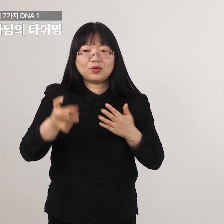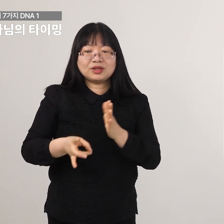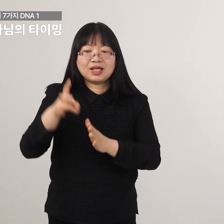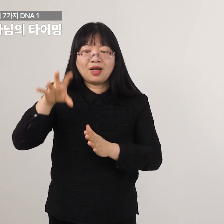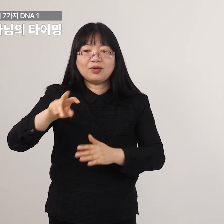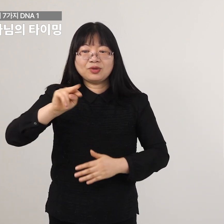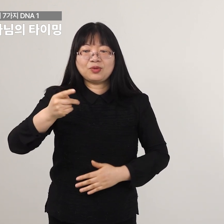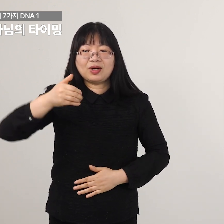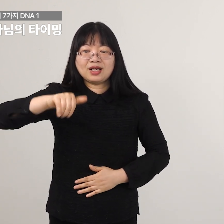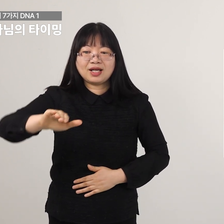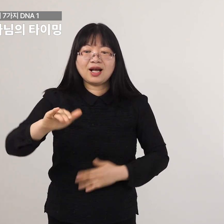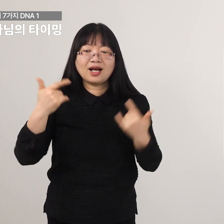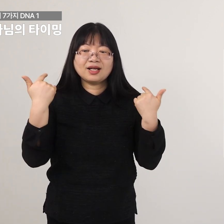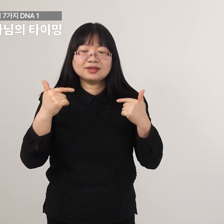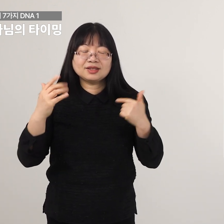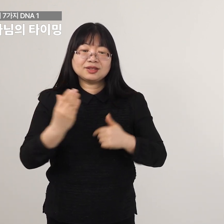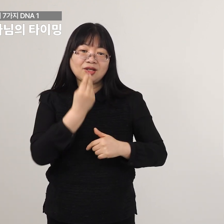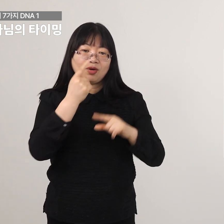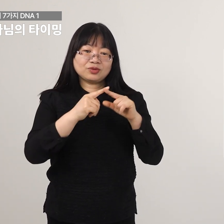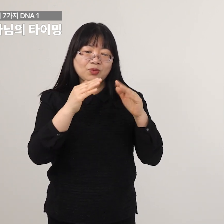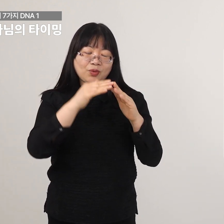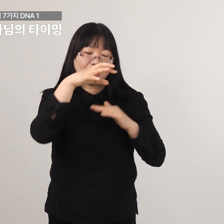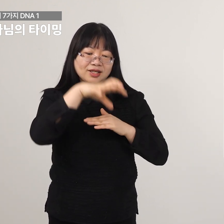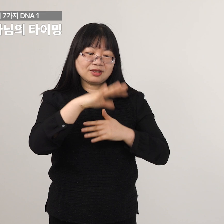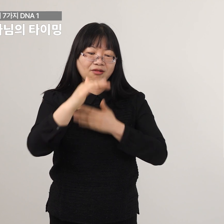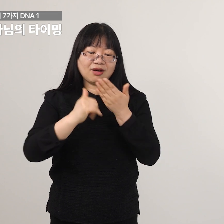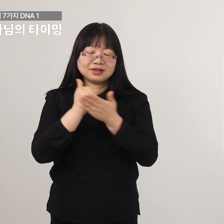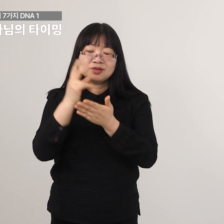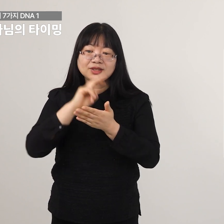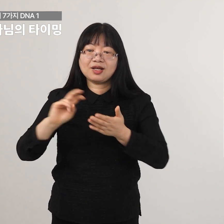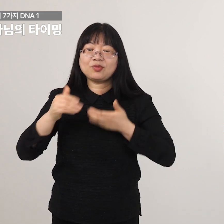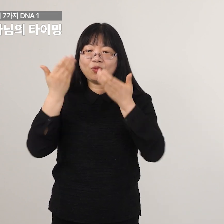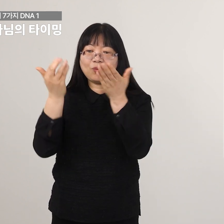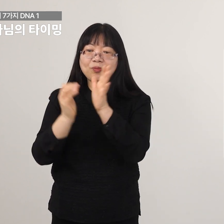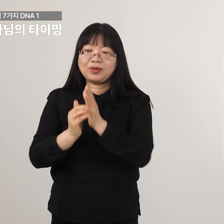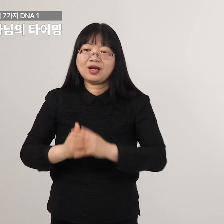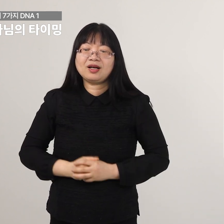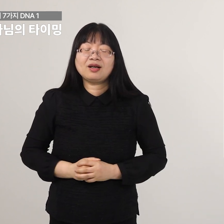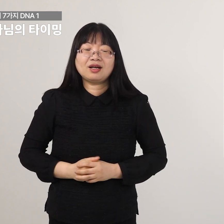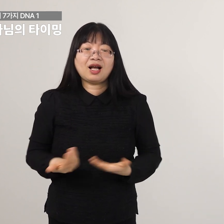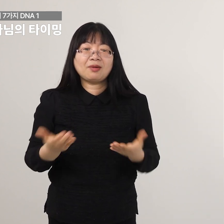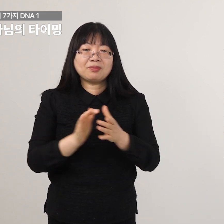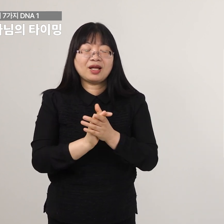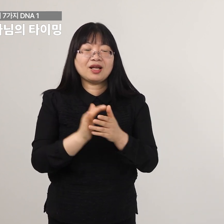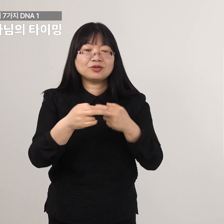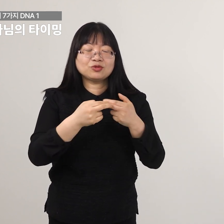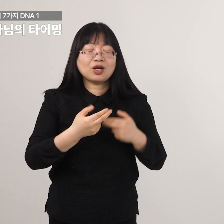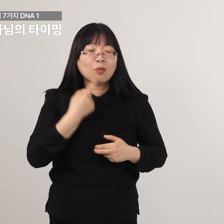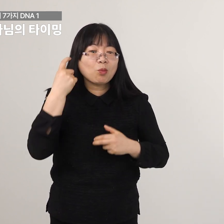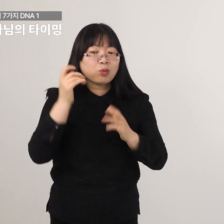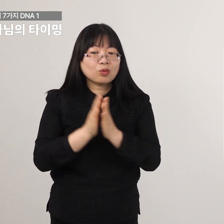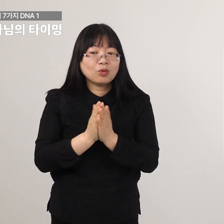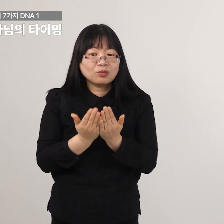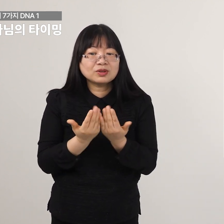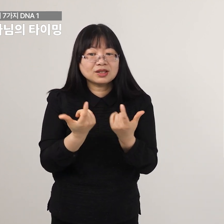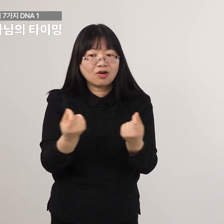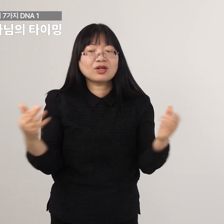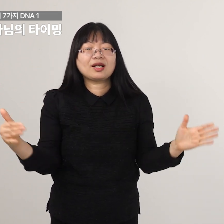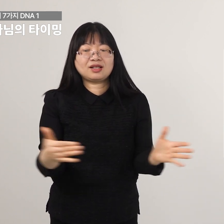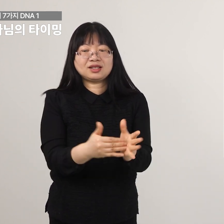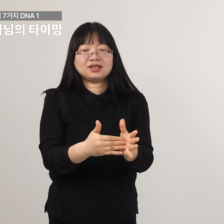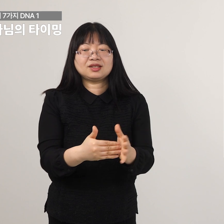예루살렘으로 돌아가 늘 성전에서 하나님을 찬송하니라. 아멘. 여러분 누가복음은 이렇게 끝이